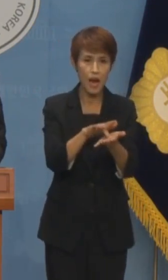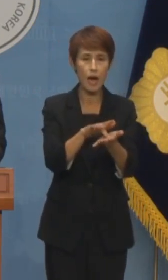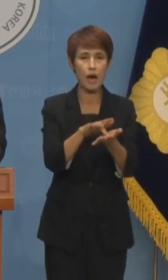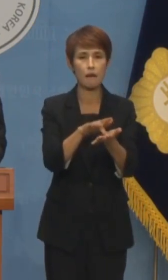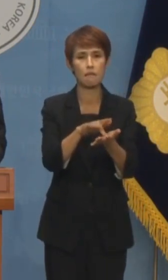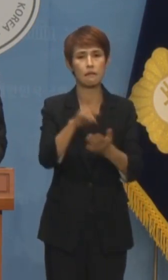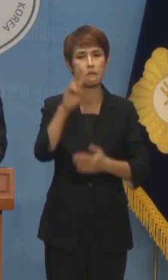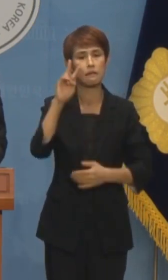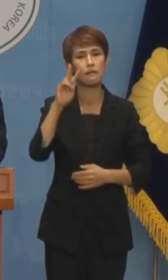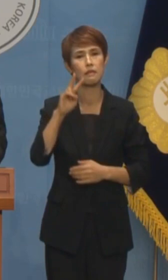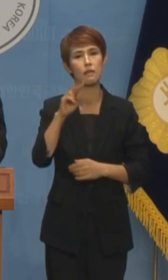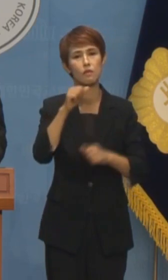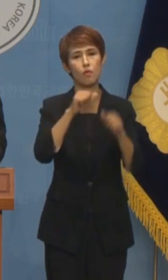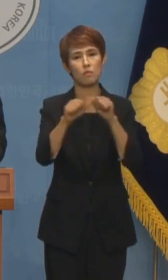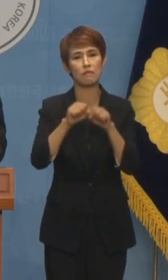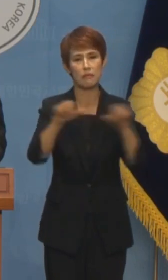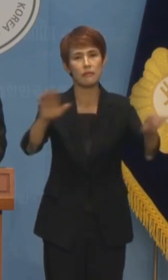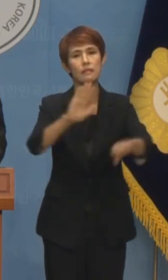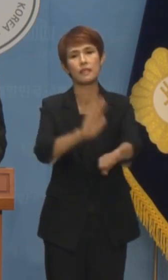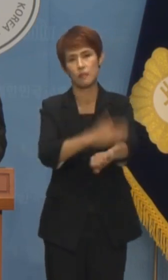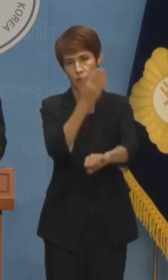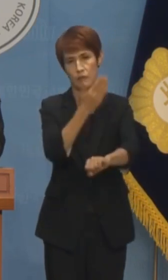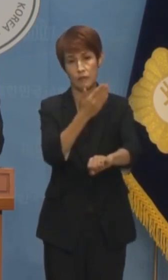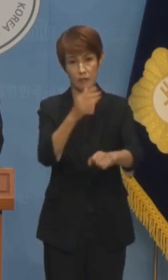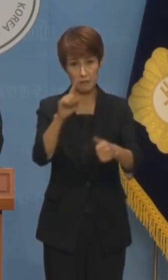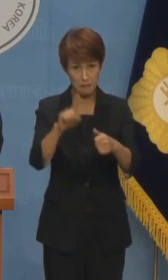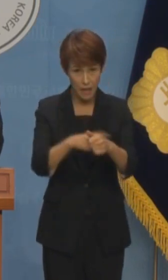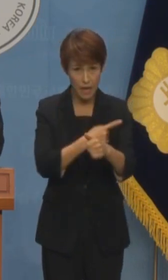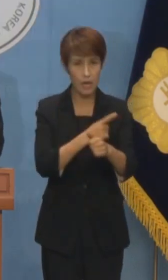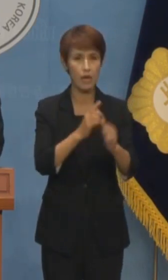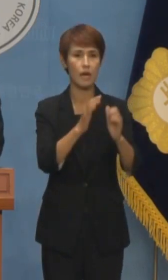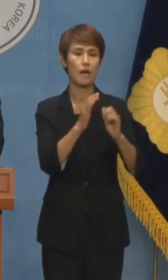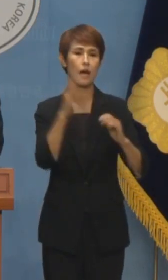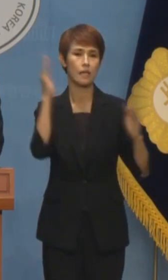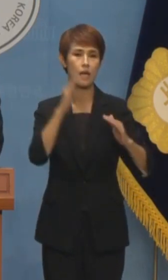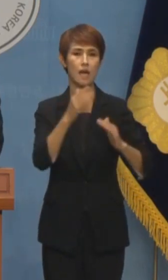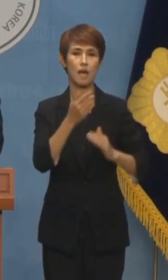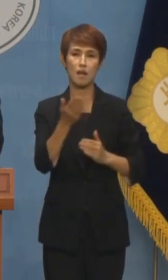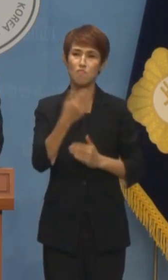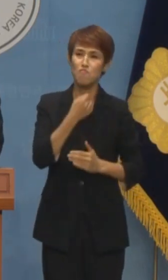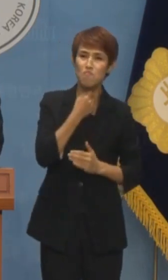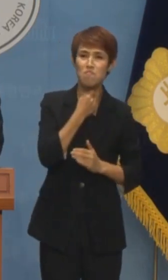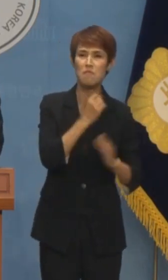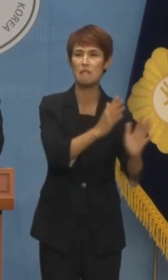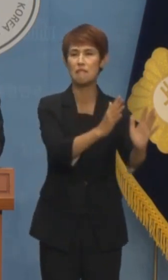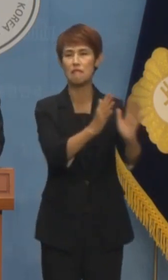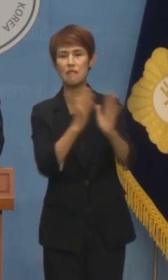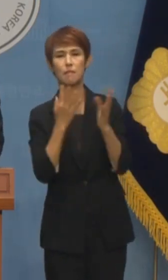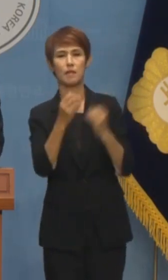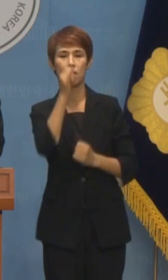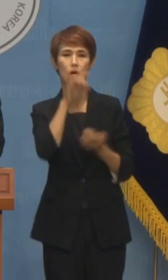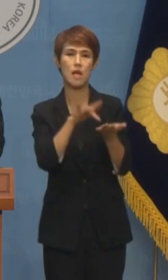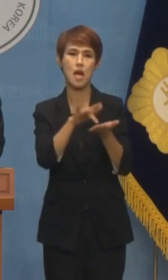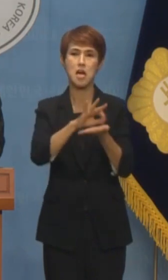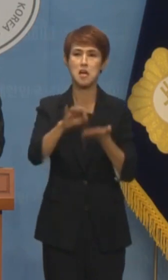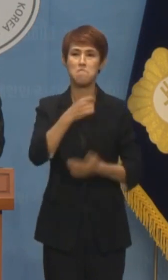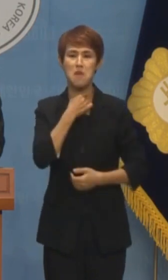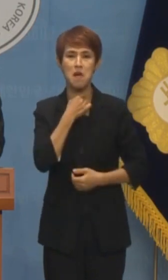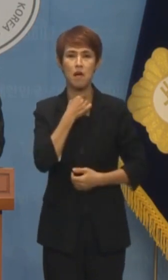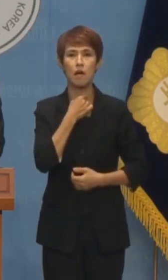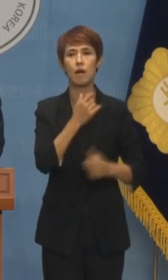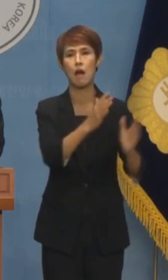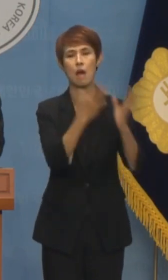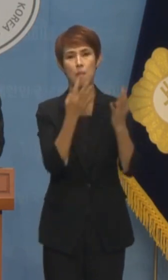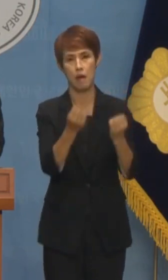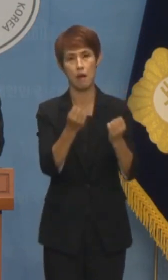높이는 약이라고 잘못 홍보됨에 따라 나타나는 현상으로 많은 청소년들이